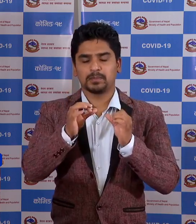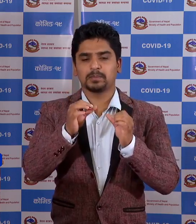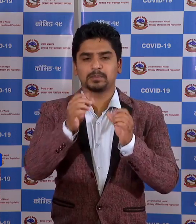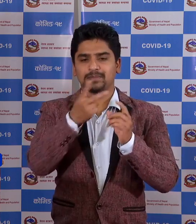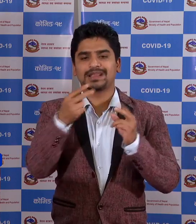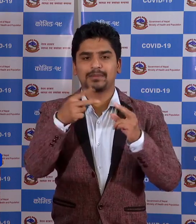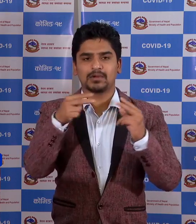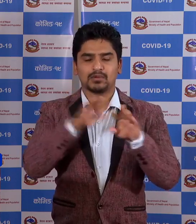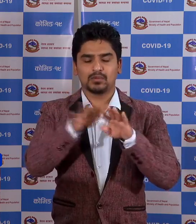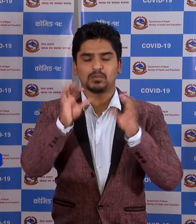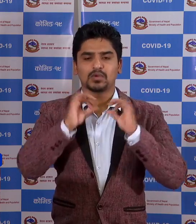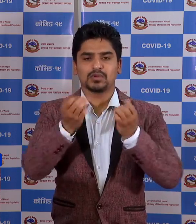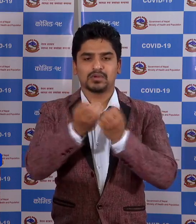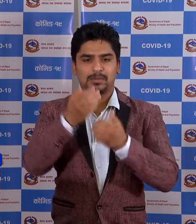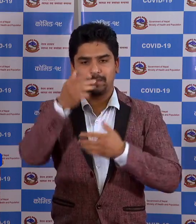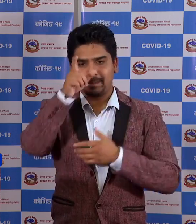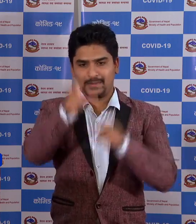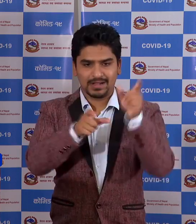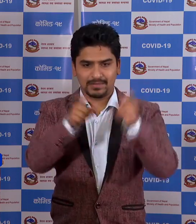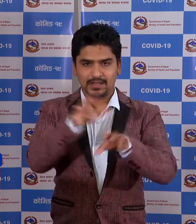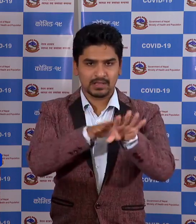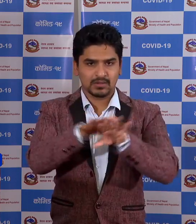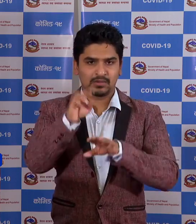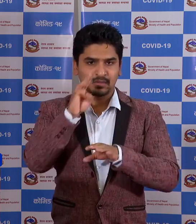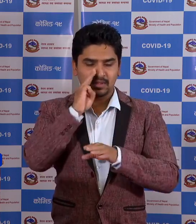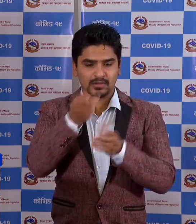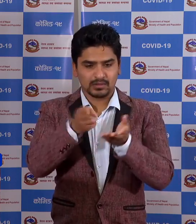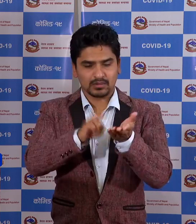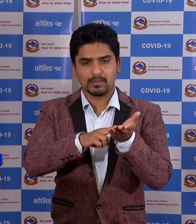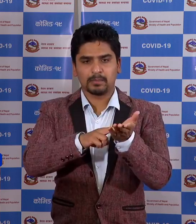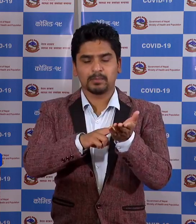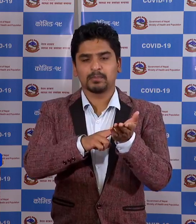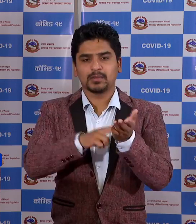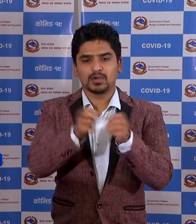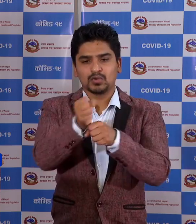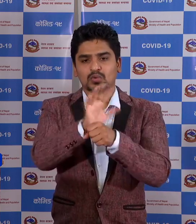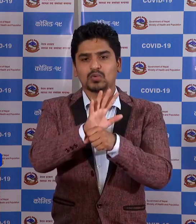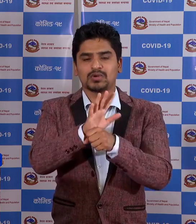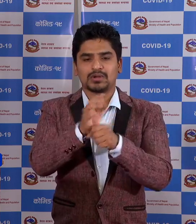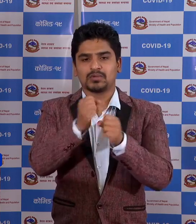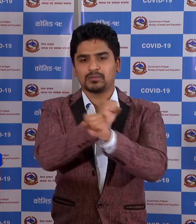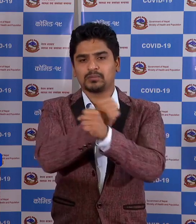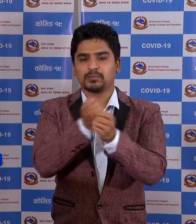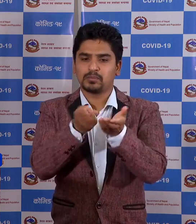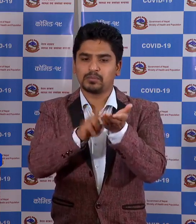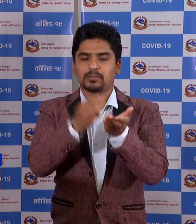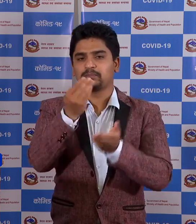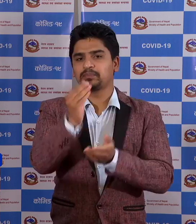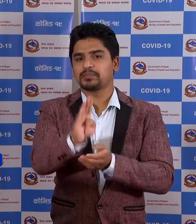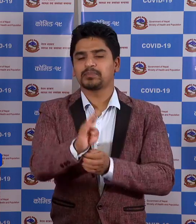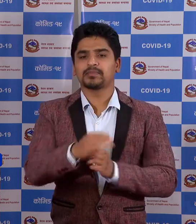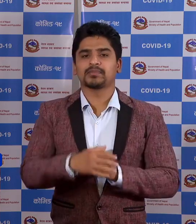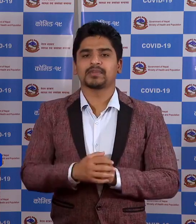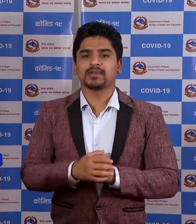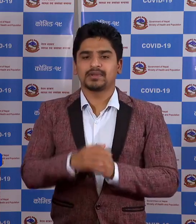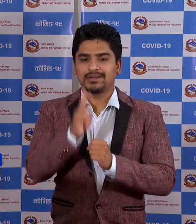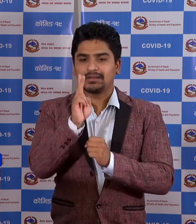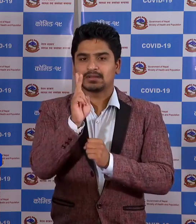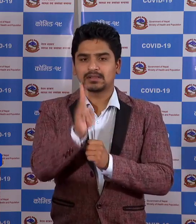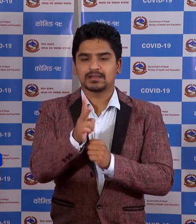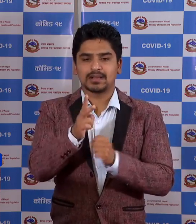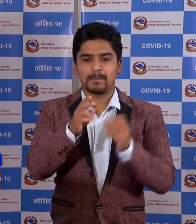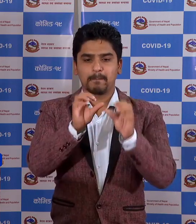वस्तुको प्रयोगले गर्दा व्यक्तिहरूमा अझ झन कोरोनाको जोखिम बढ्ने गर्छ।